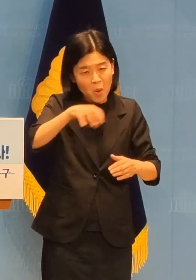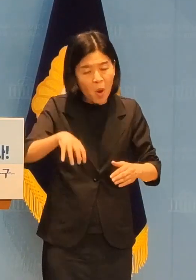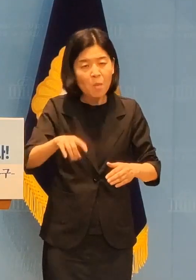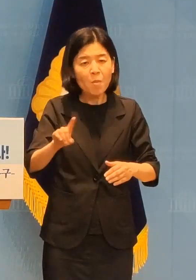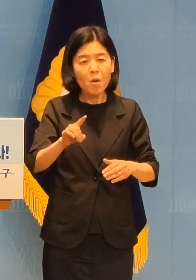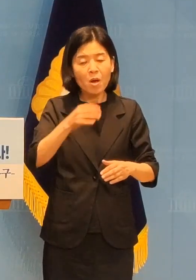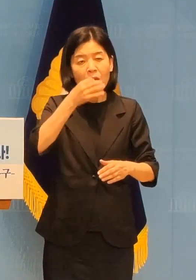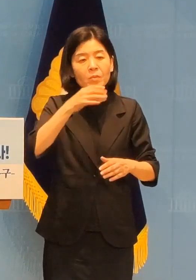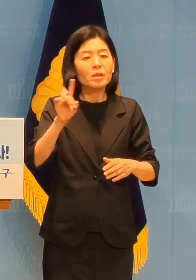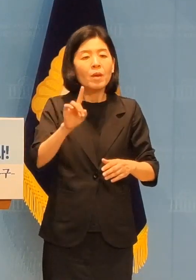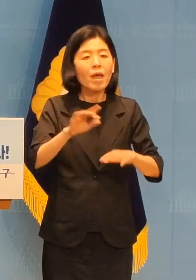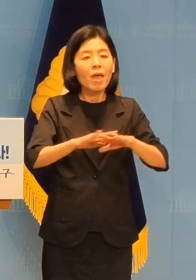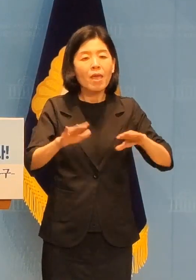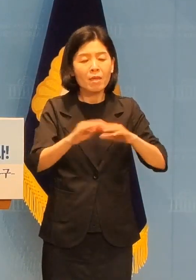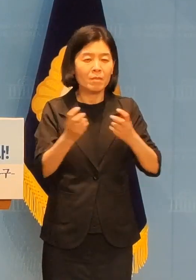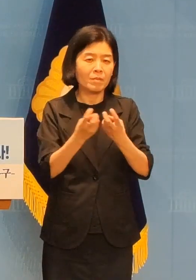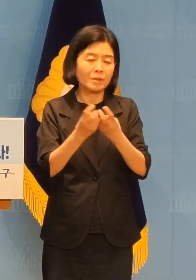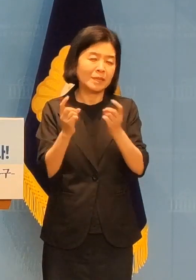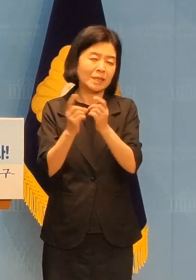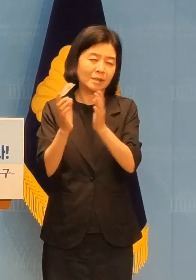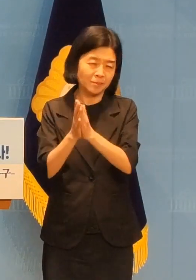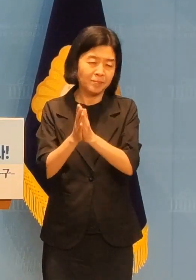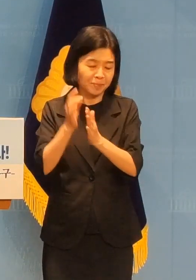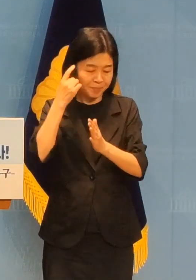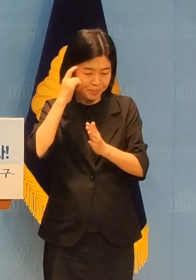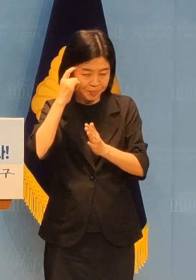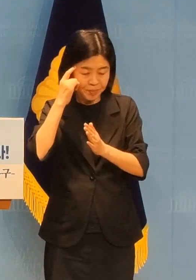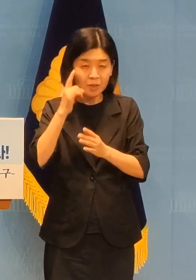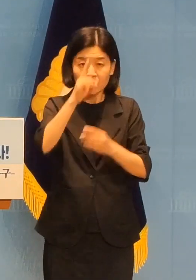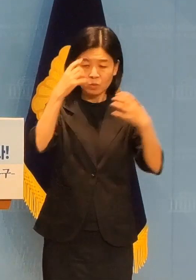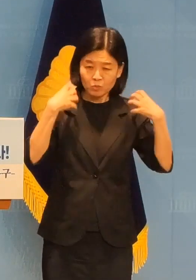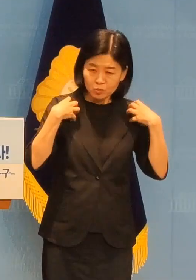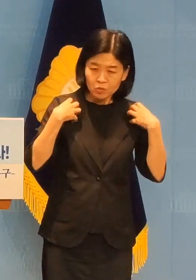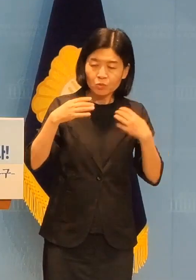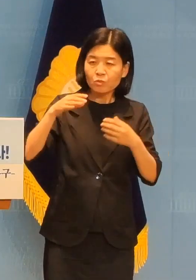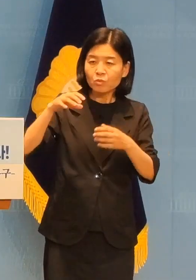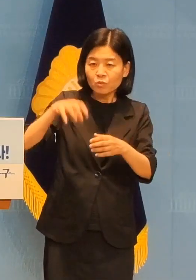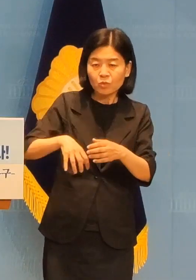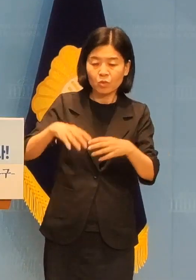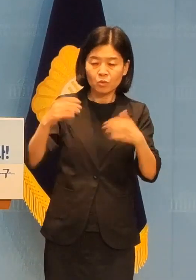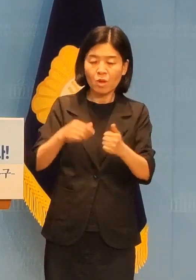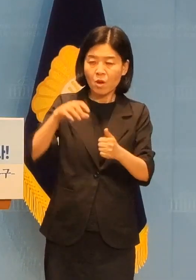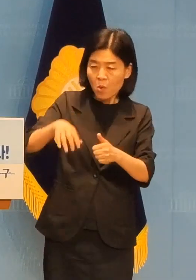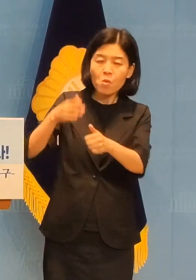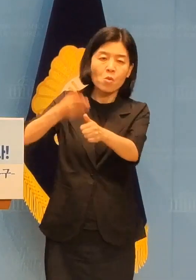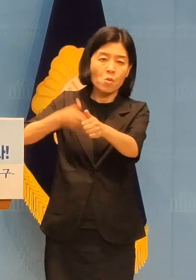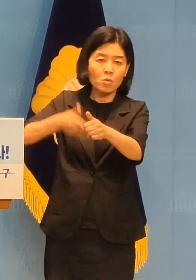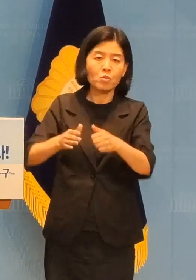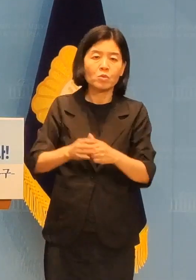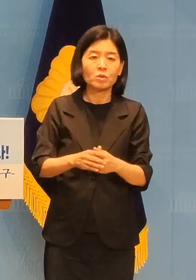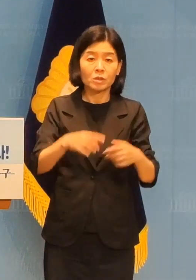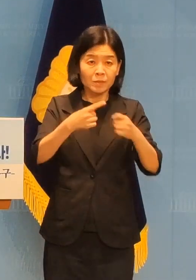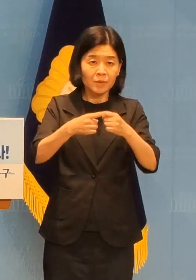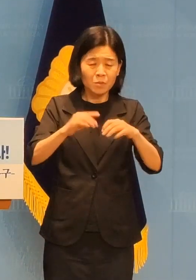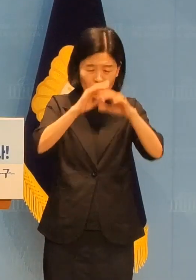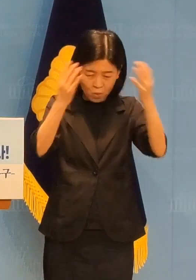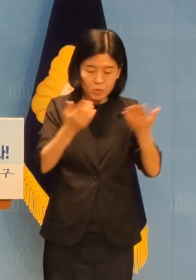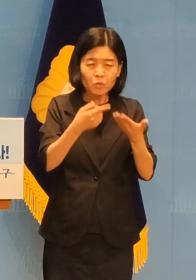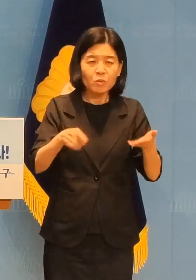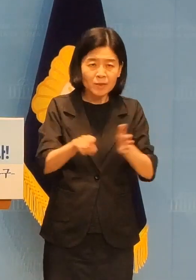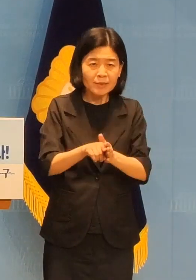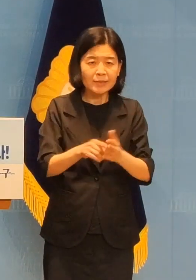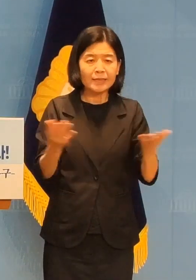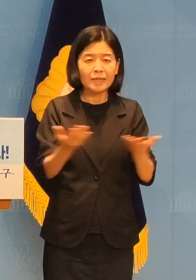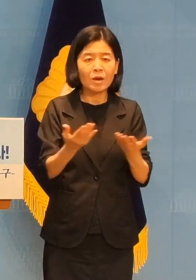세우겠습니다. 정부와 국회에 강력히 요구합니다. 첫째, 모두를 위한 작업중지권을